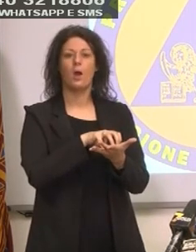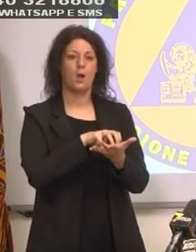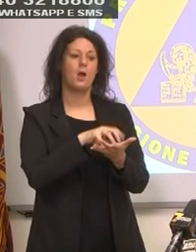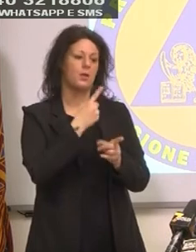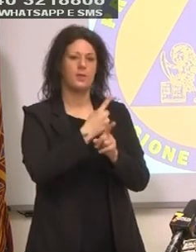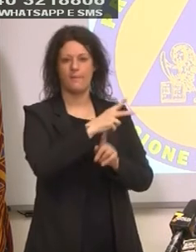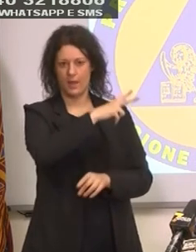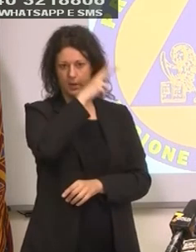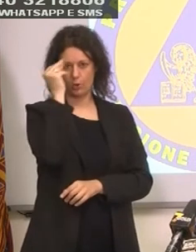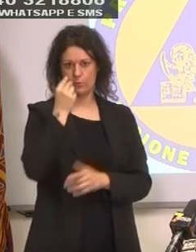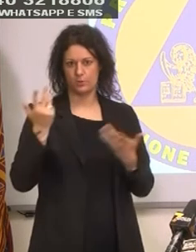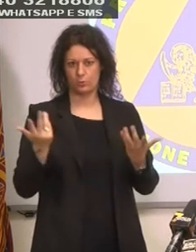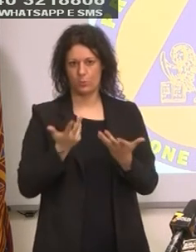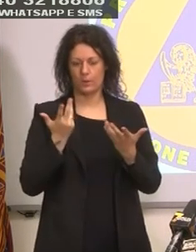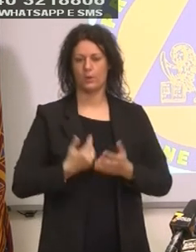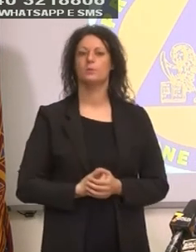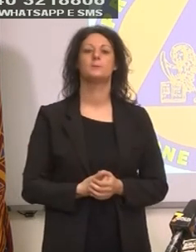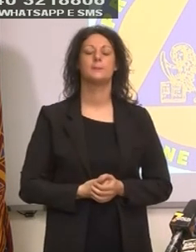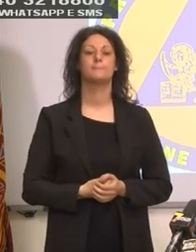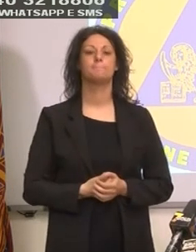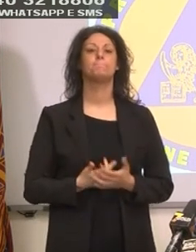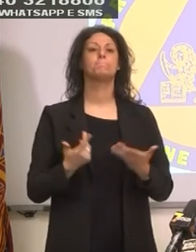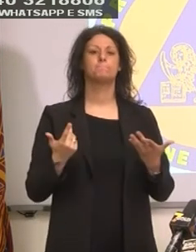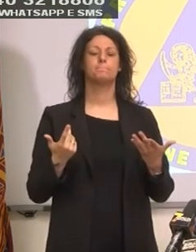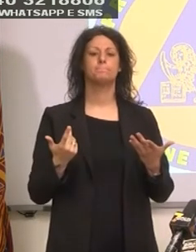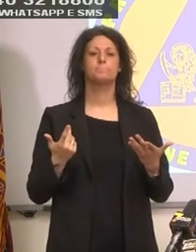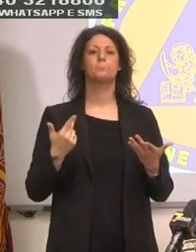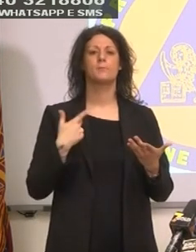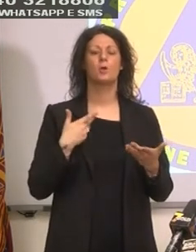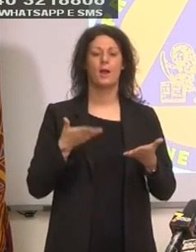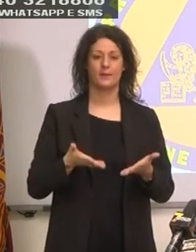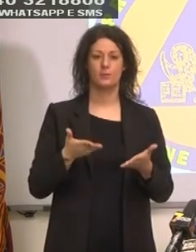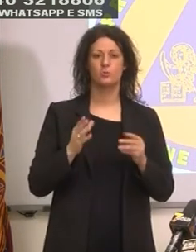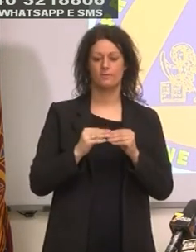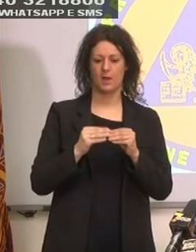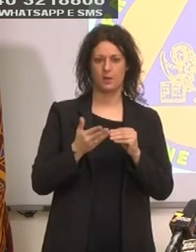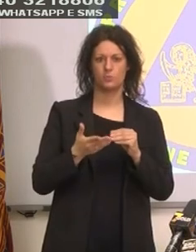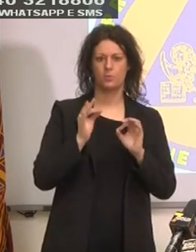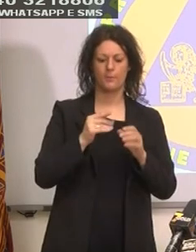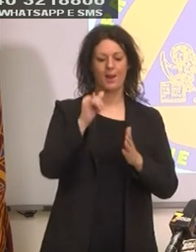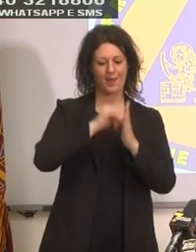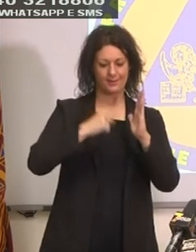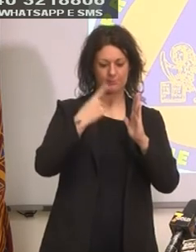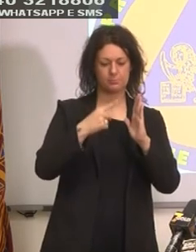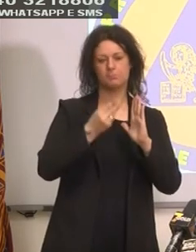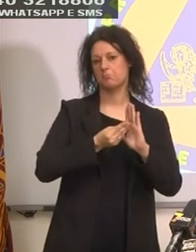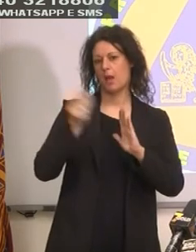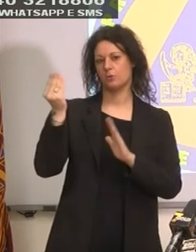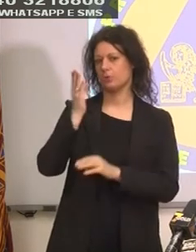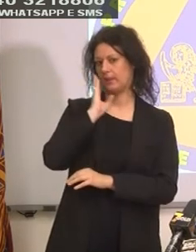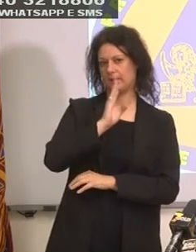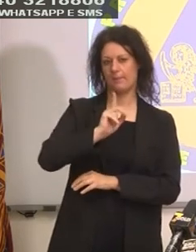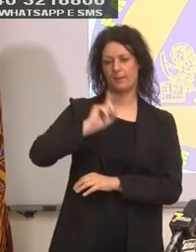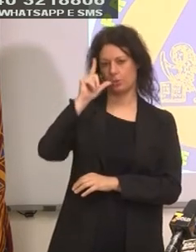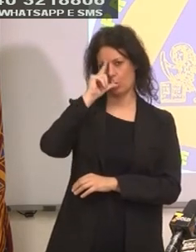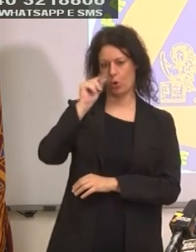per cui adesso cercherò di girare questa istanza, anzi no, cercherò, lo faccio, la giro direttamente al Presidente del Consiglio, ma gli allegherò anche